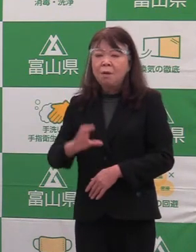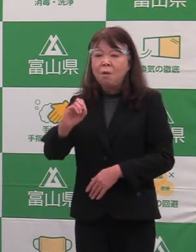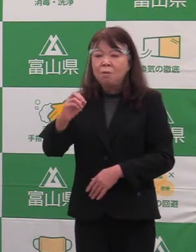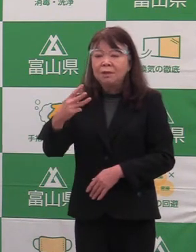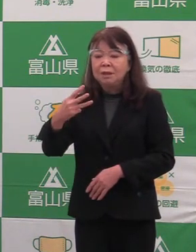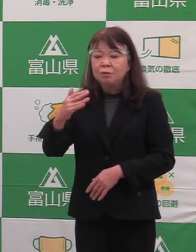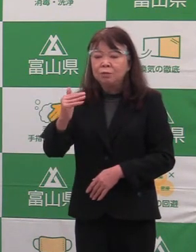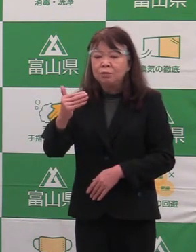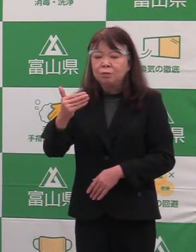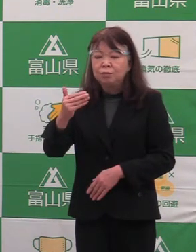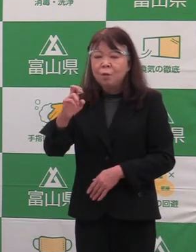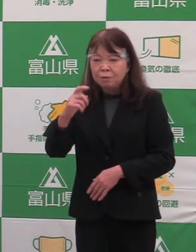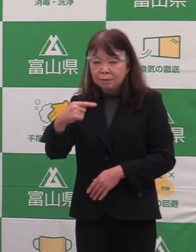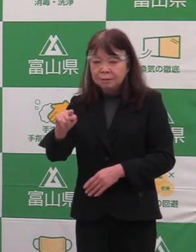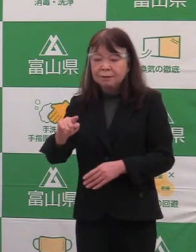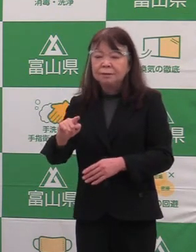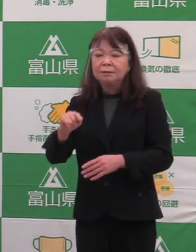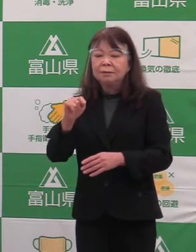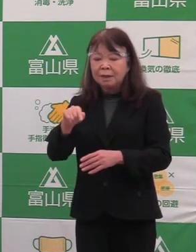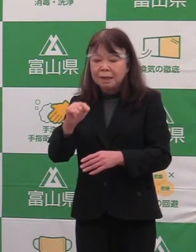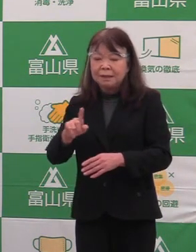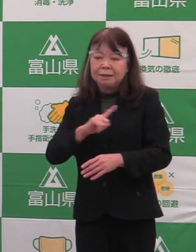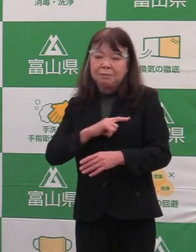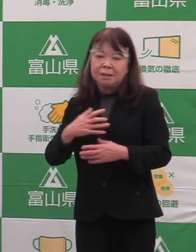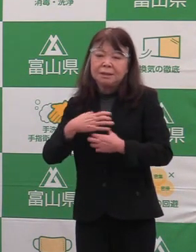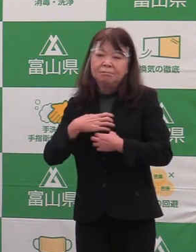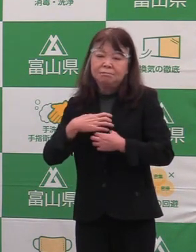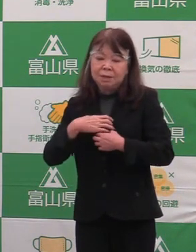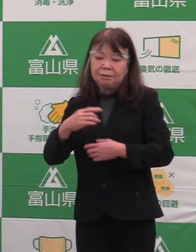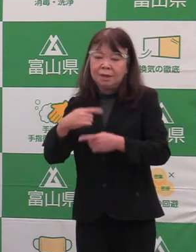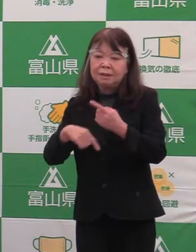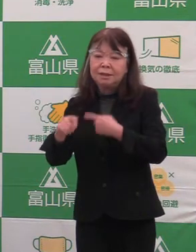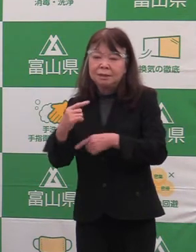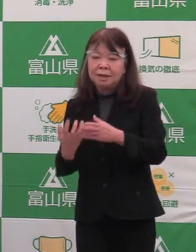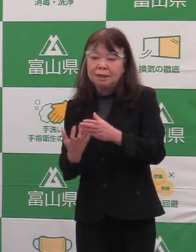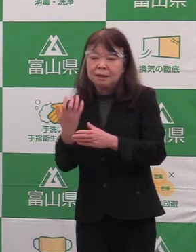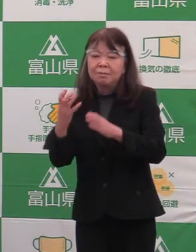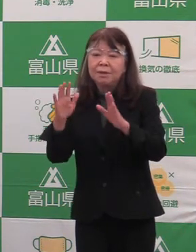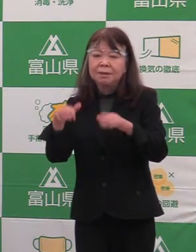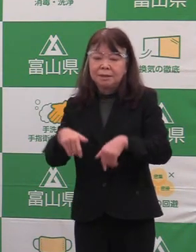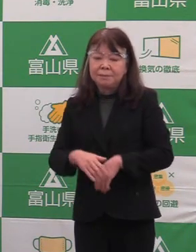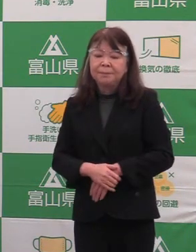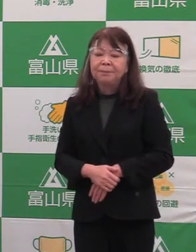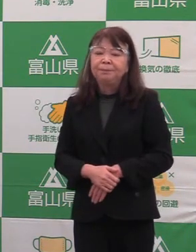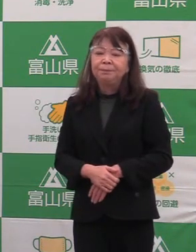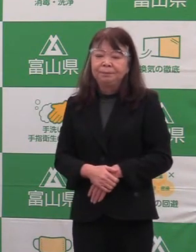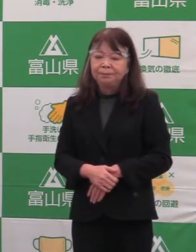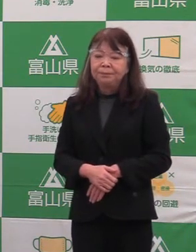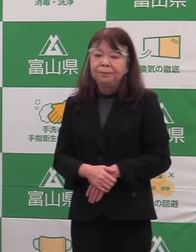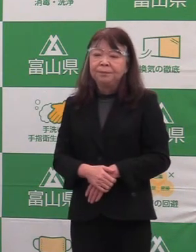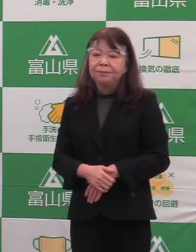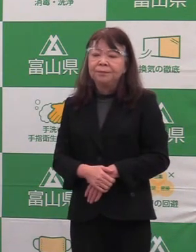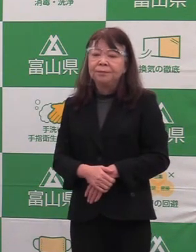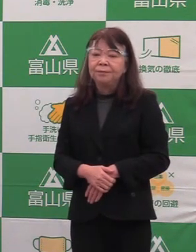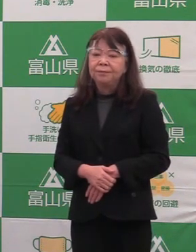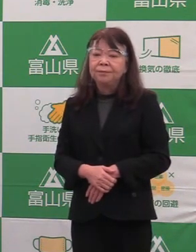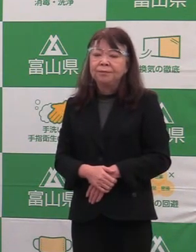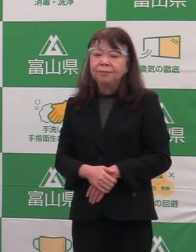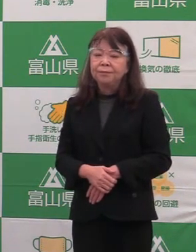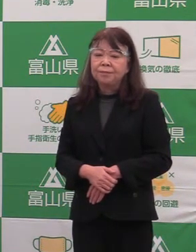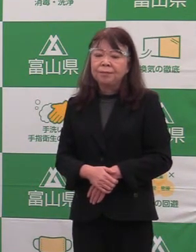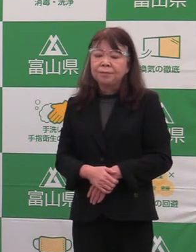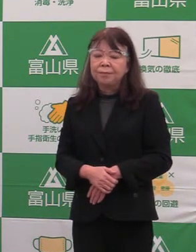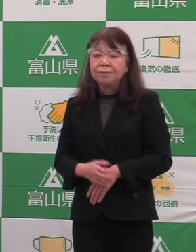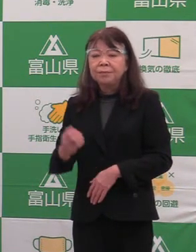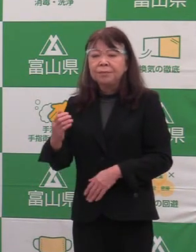クロン株のことが、心配ですよねということは皆さん言われましたね。